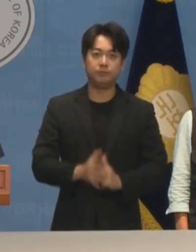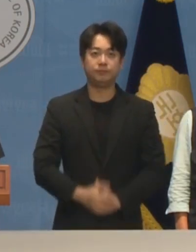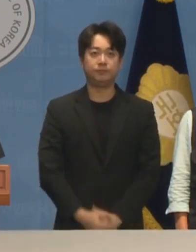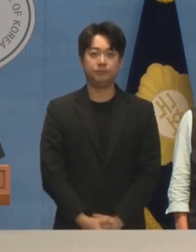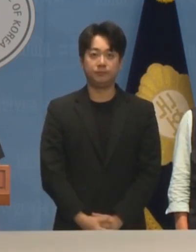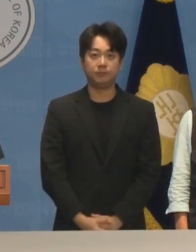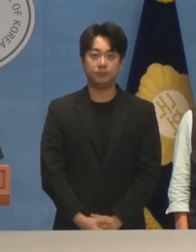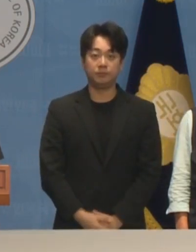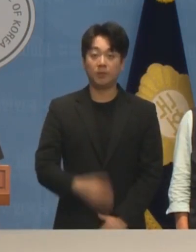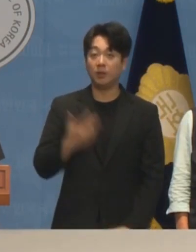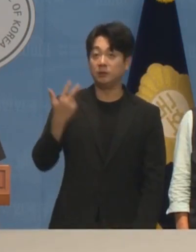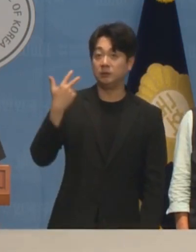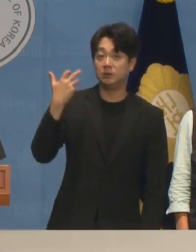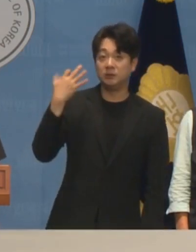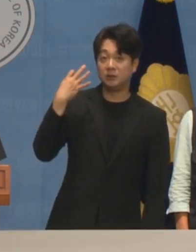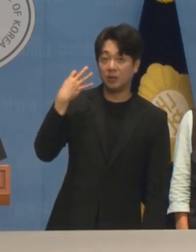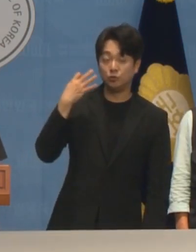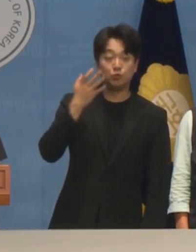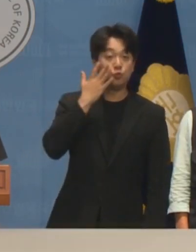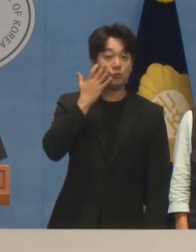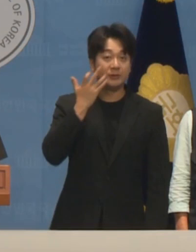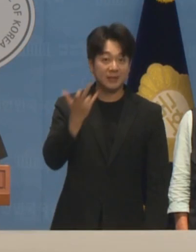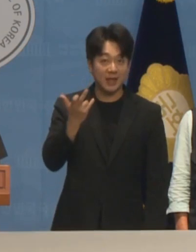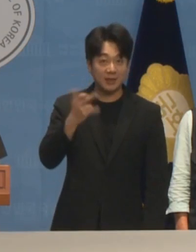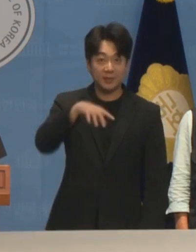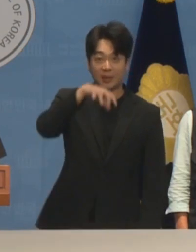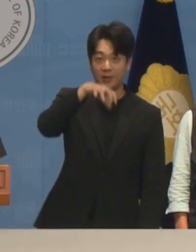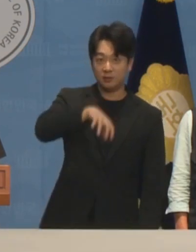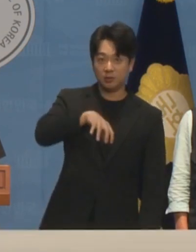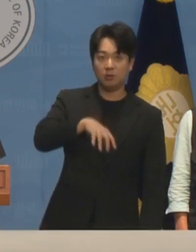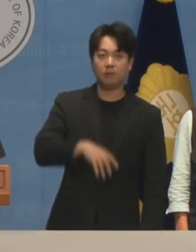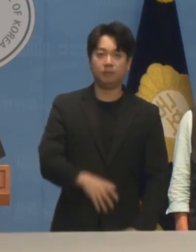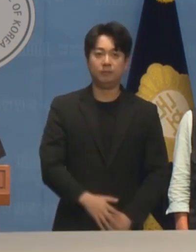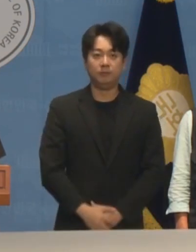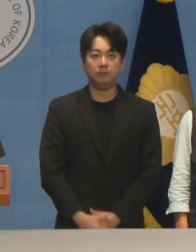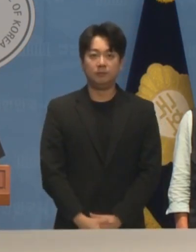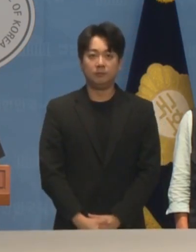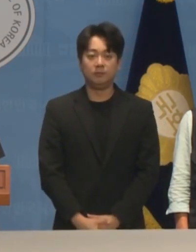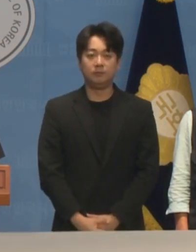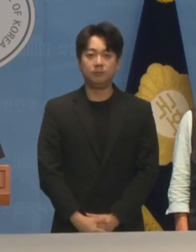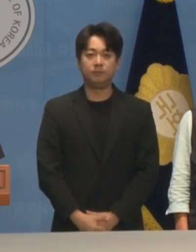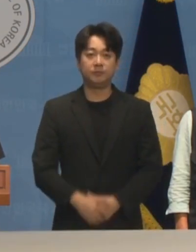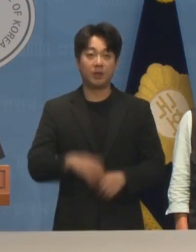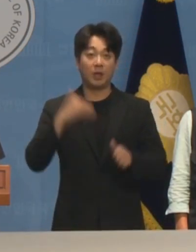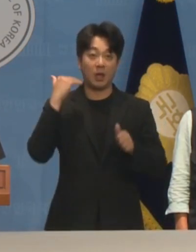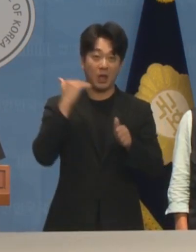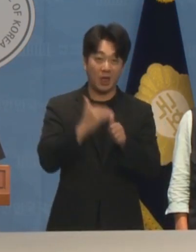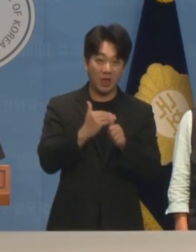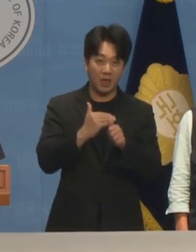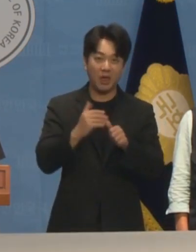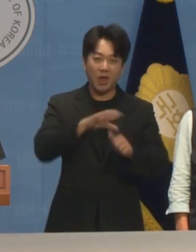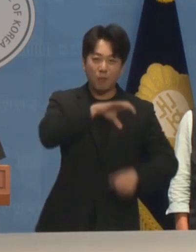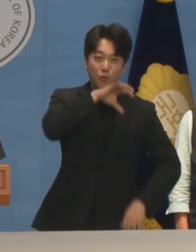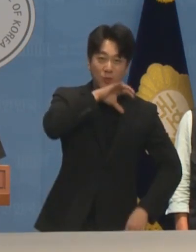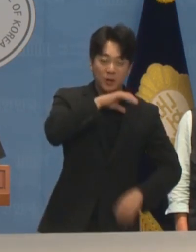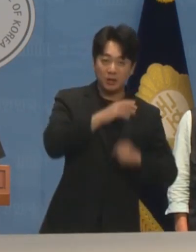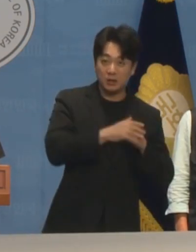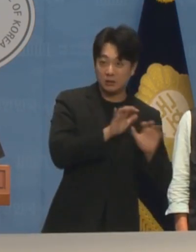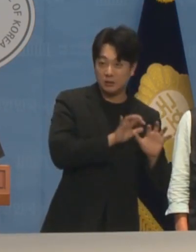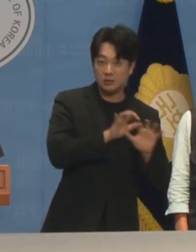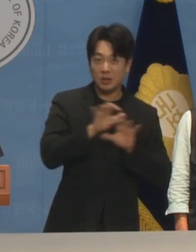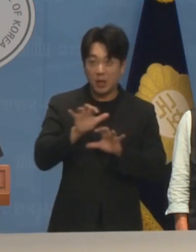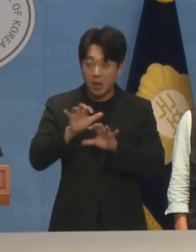울산에서 저도 그 자리에 있었습니다. 함께 있었습니다. 현대자동차의 정리해고대에서 항의하러 갔다가 두드려